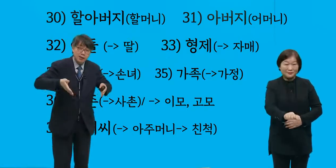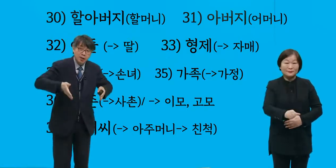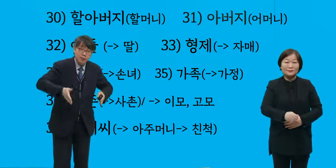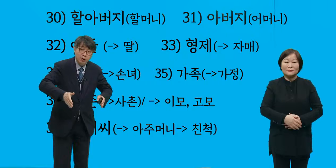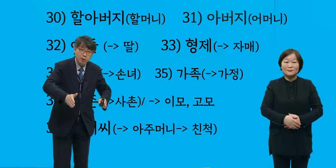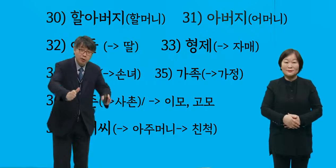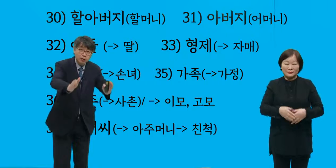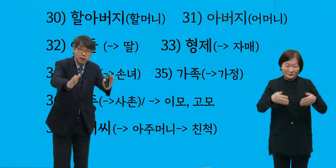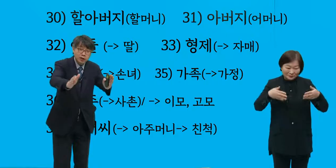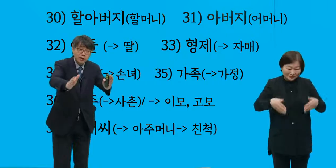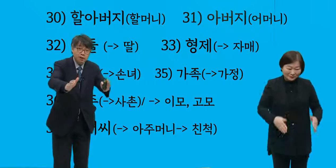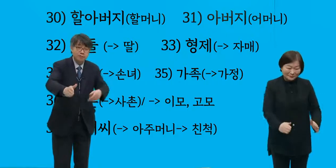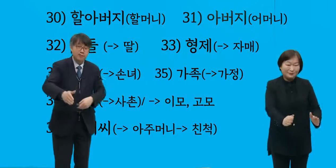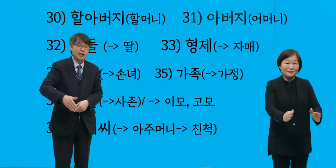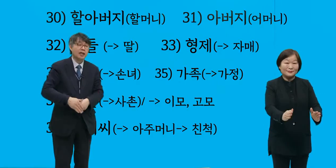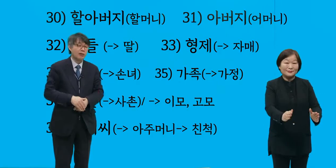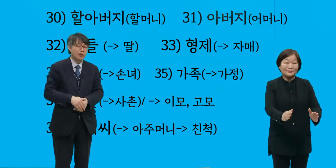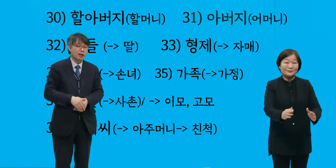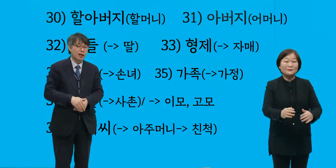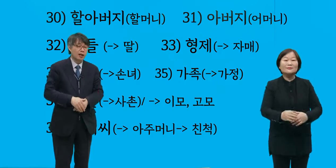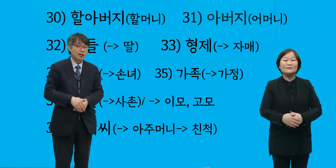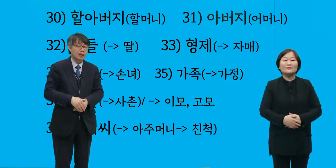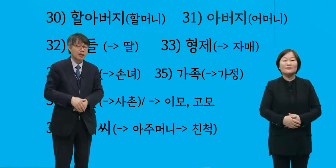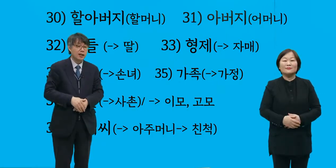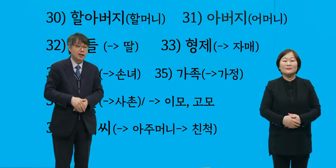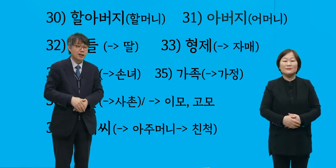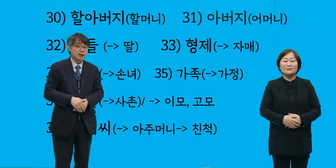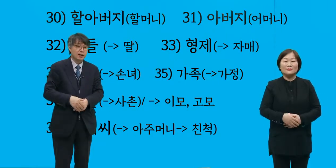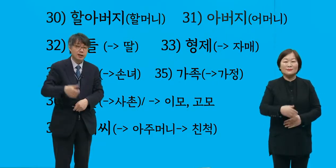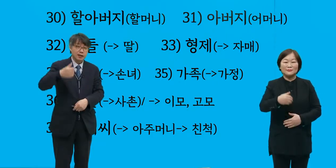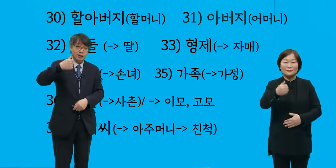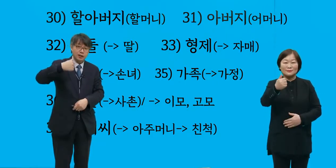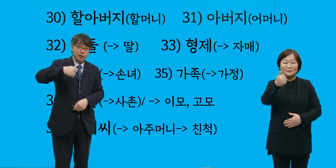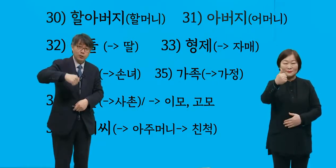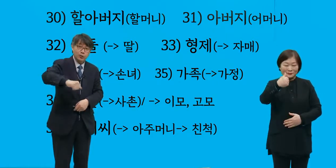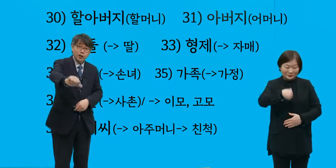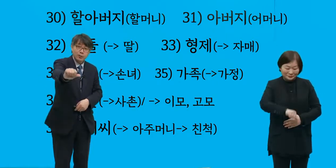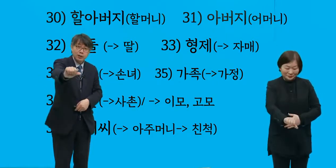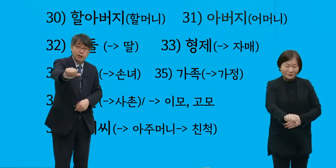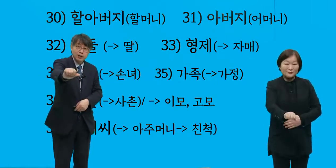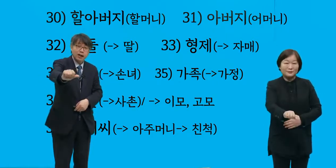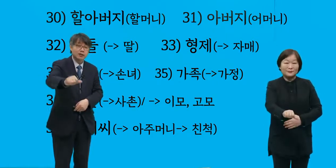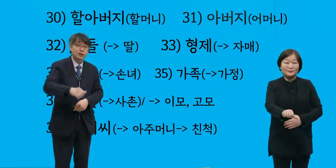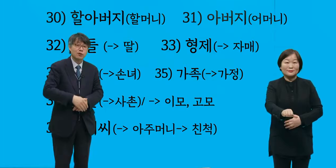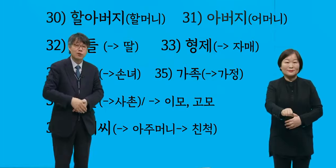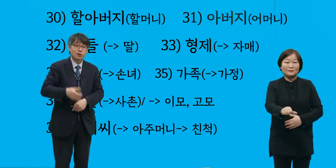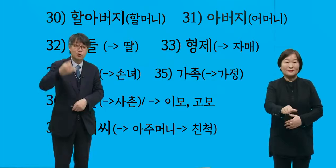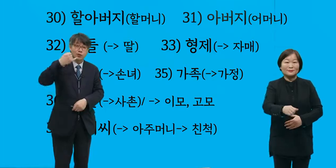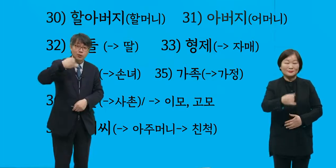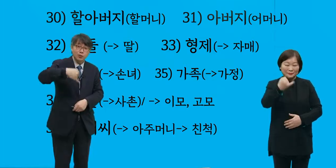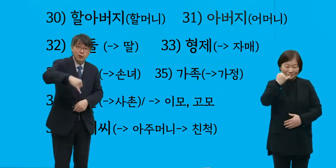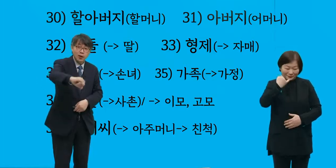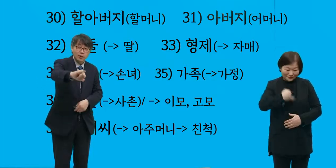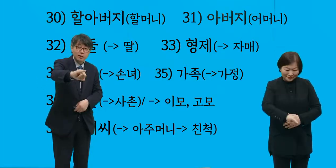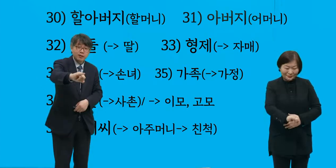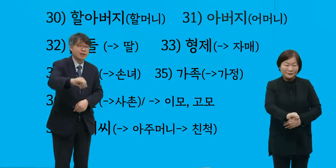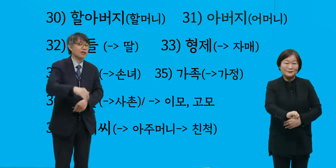하면 뭐라고요? 나타요. 나타인데 이렇게 하면 아들이고요. 이렇게 하면